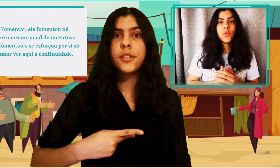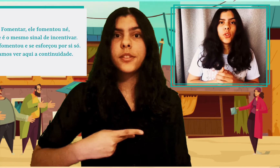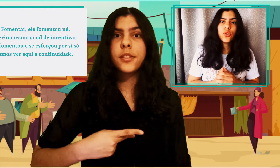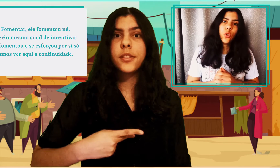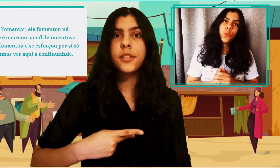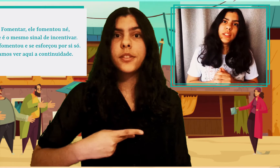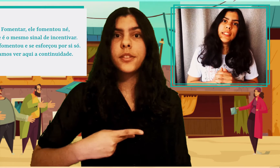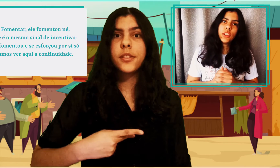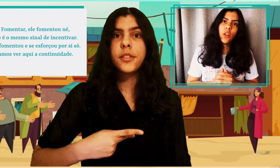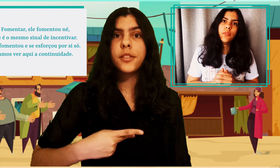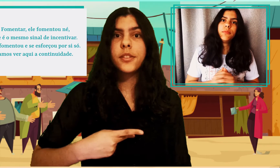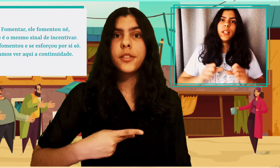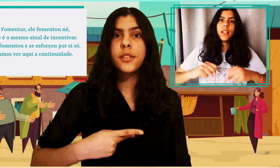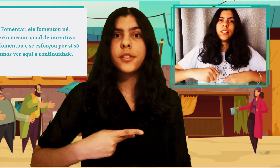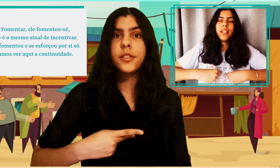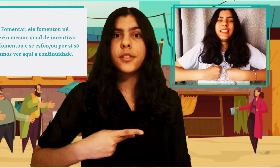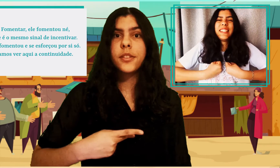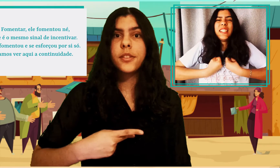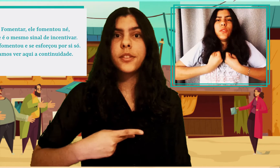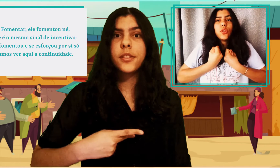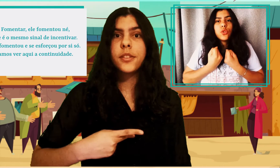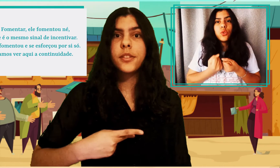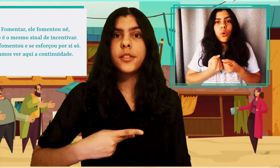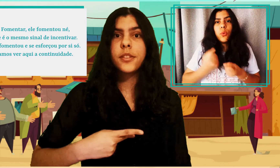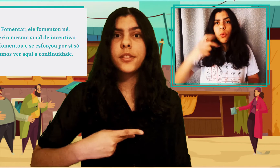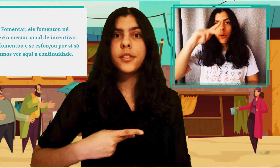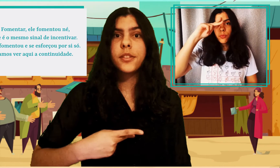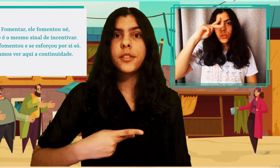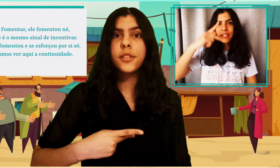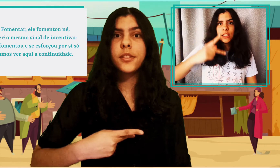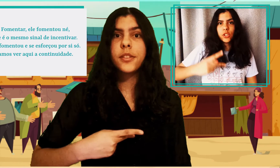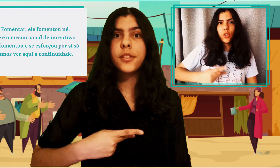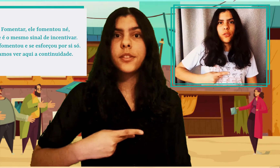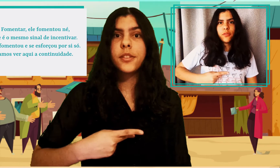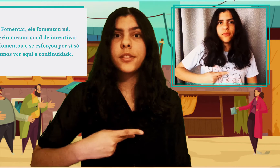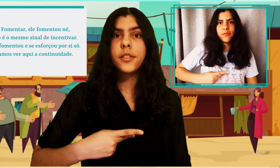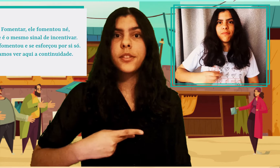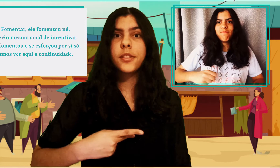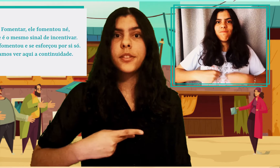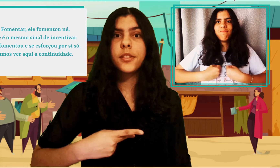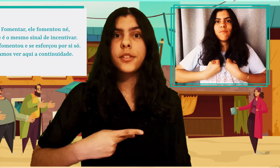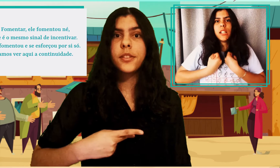se esforçou por si só. Então, ele se esforçou por si só.